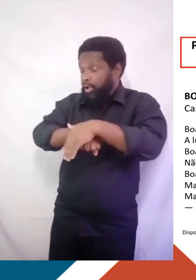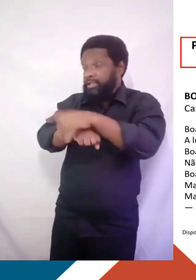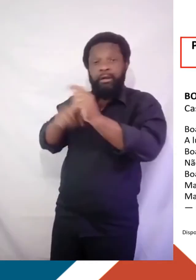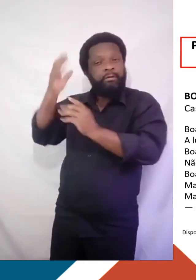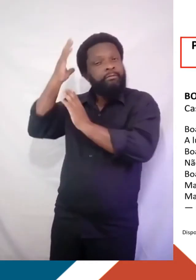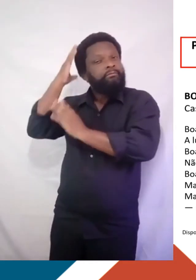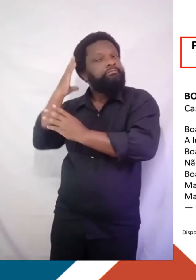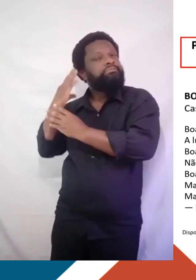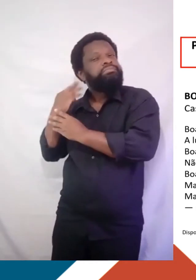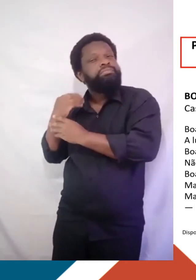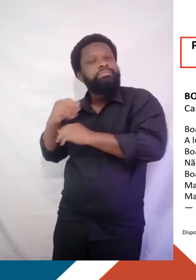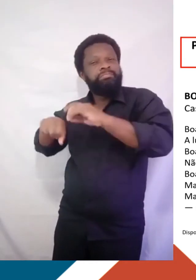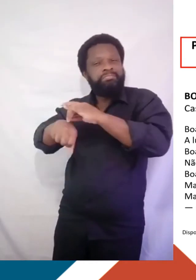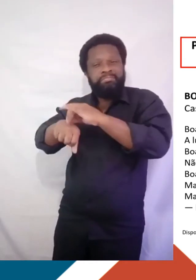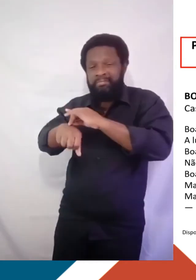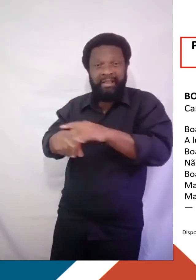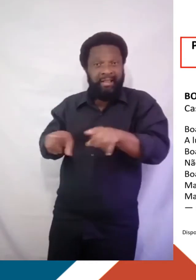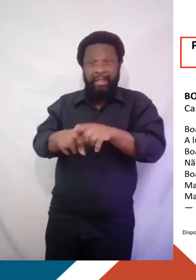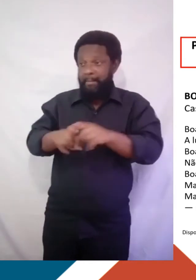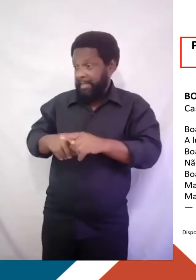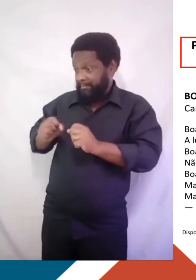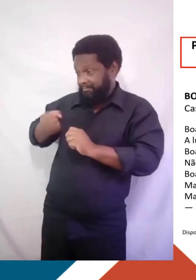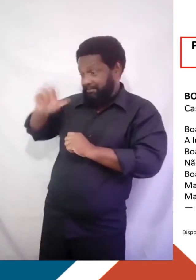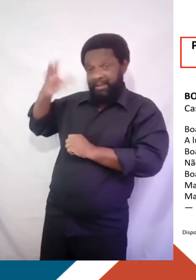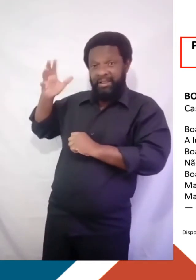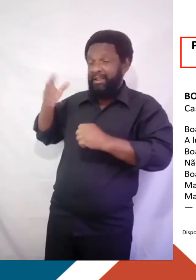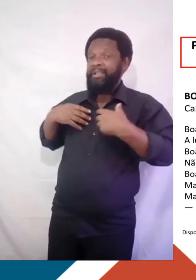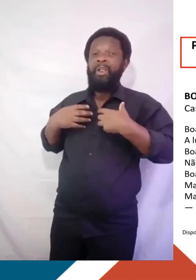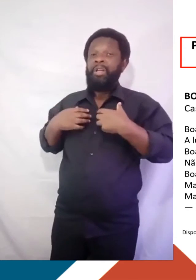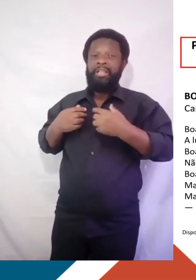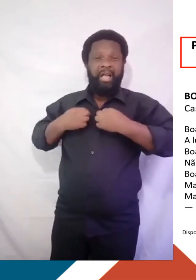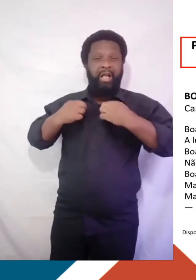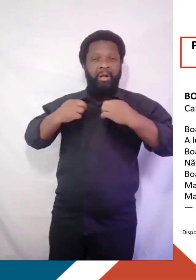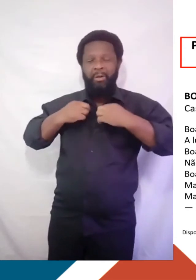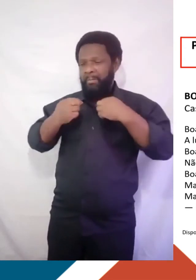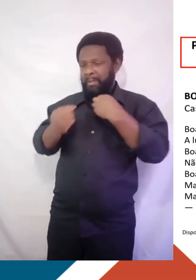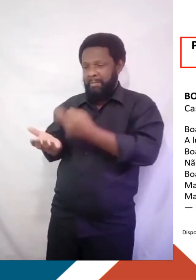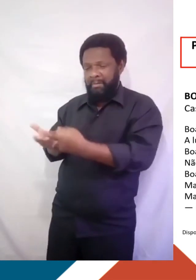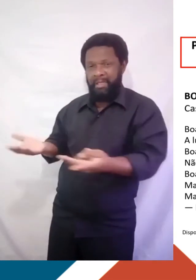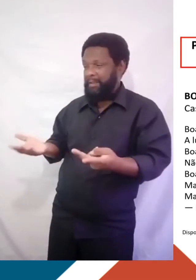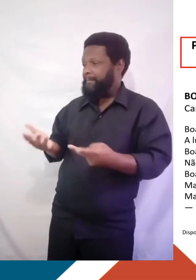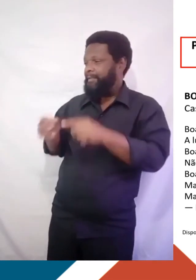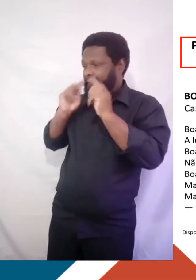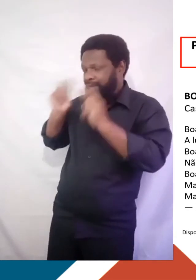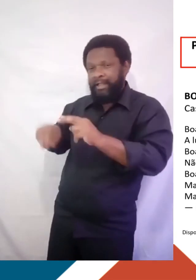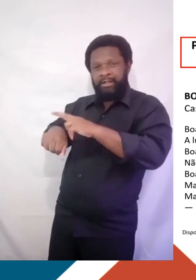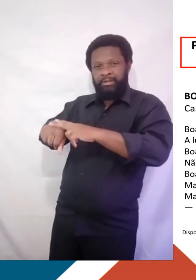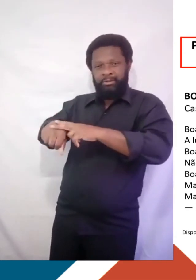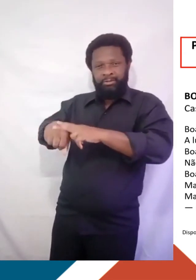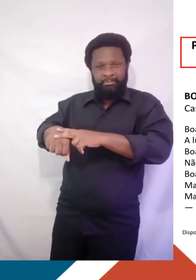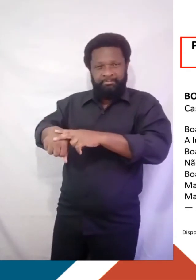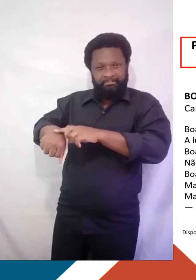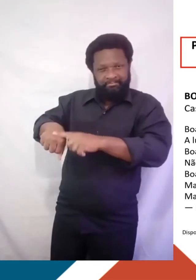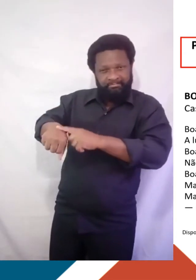preto, e noite ainda, brilha na cambraia, desmanchado o roupão, a espádua nua, o globo